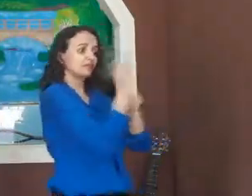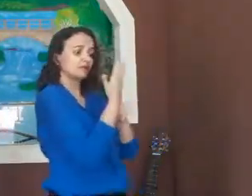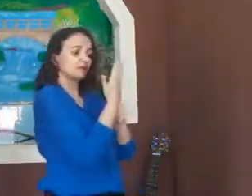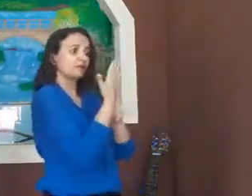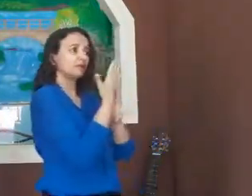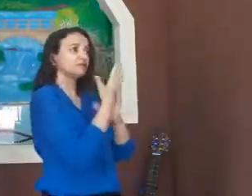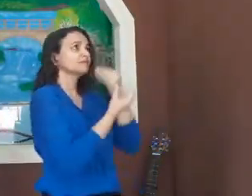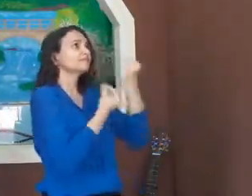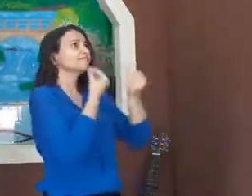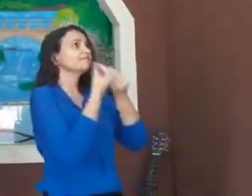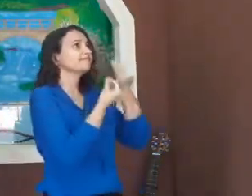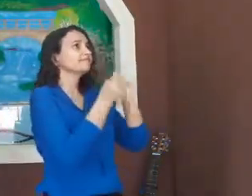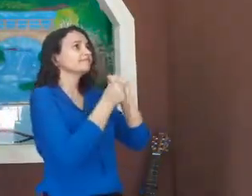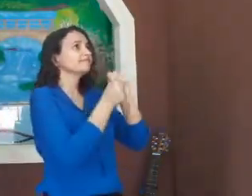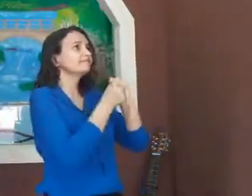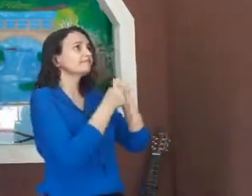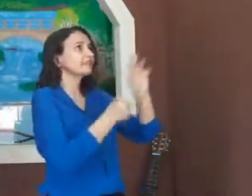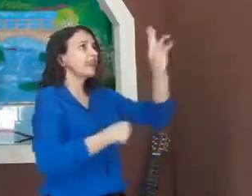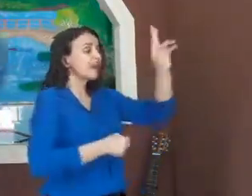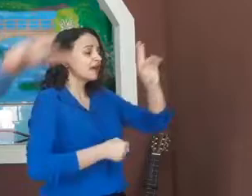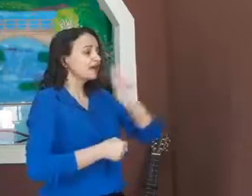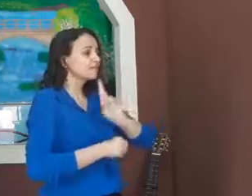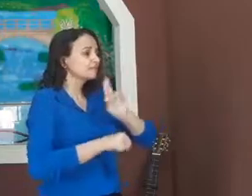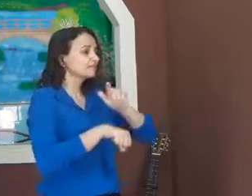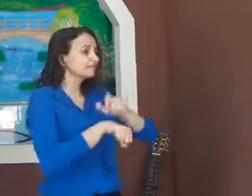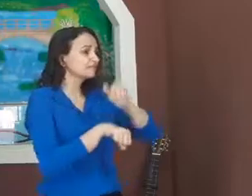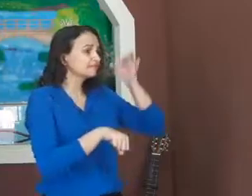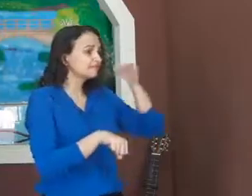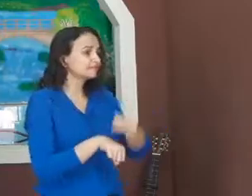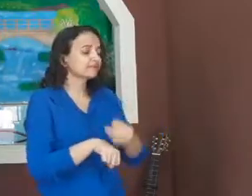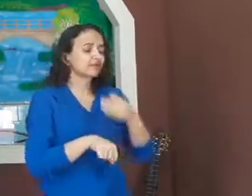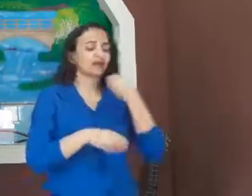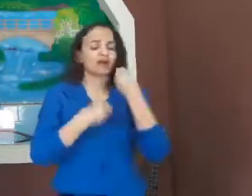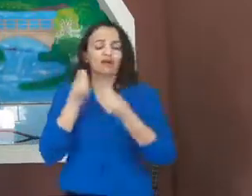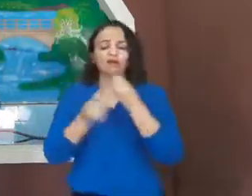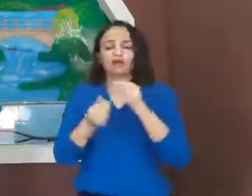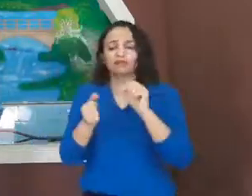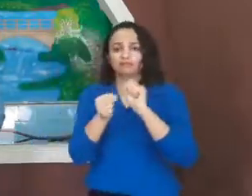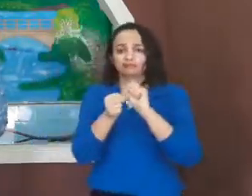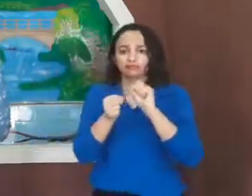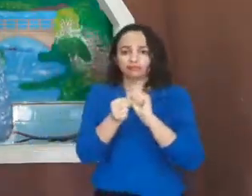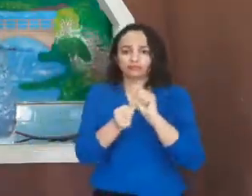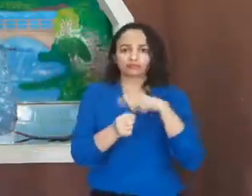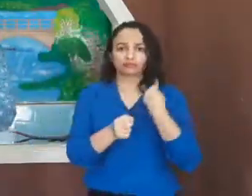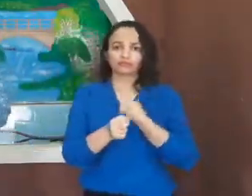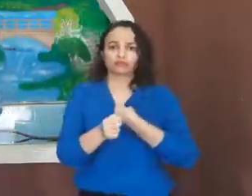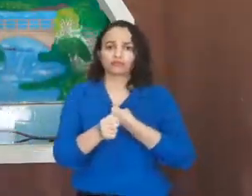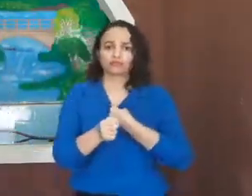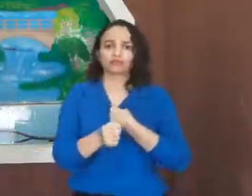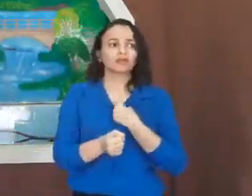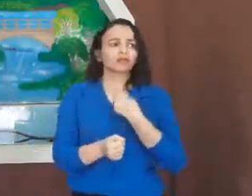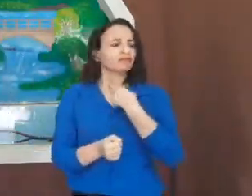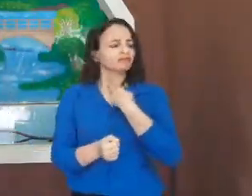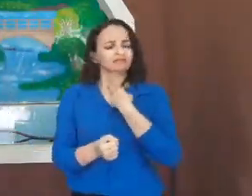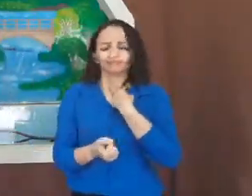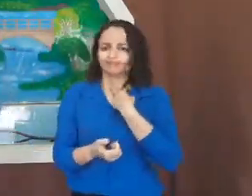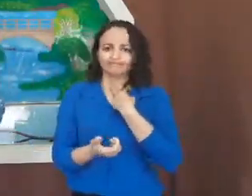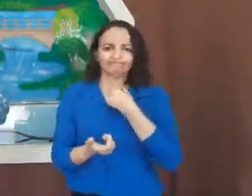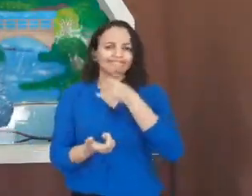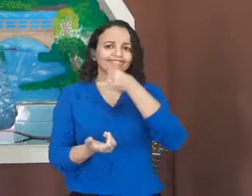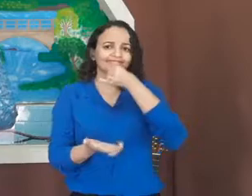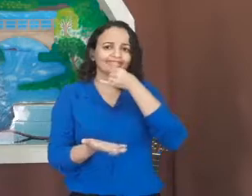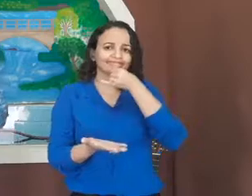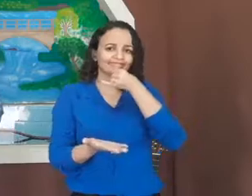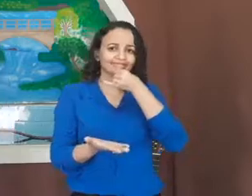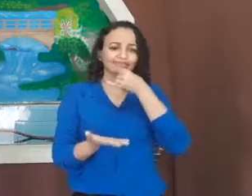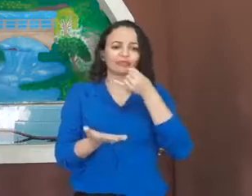onde devemos assumir determinada atitude. Não podemos começar a fazer